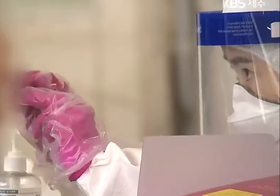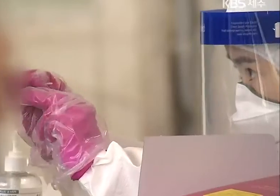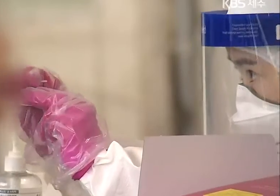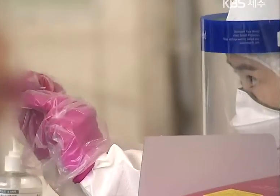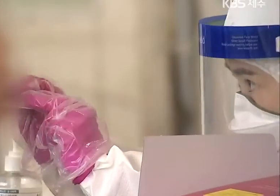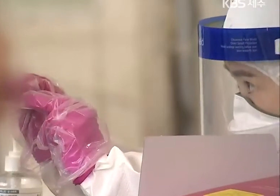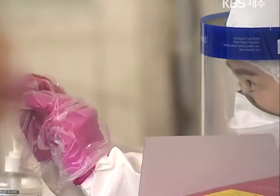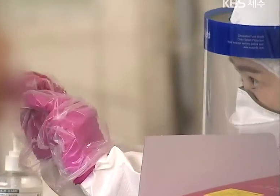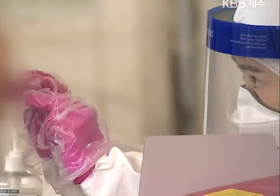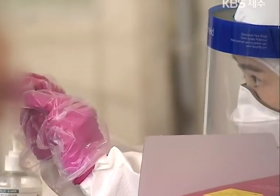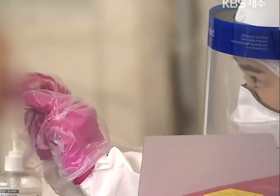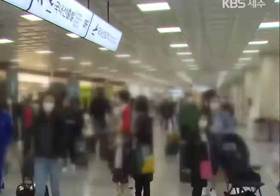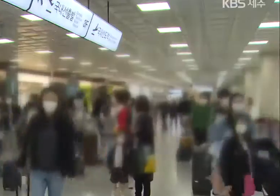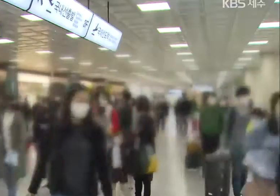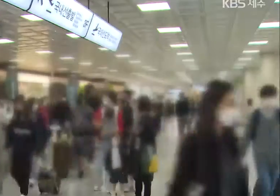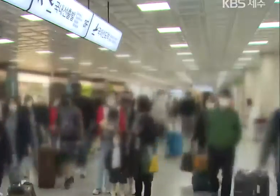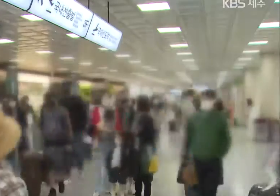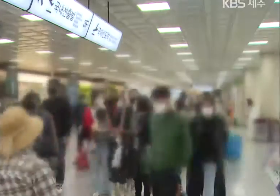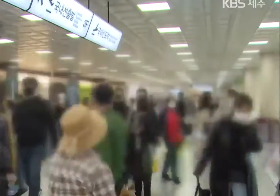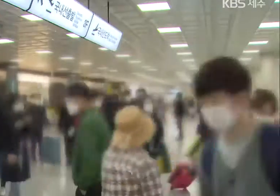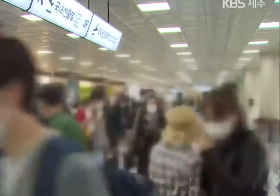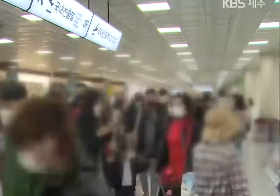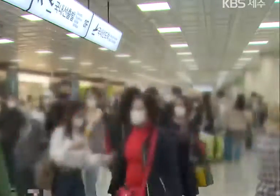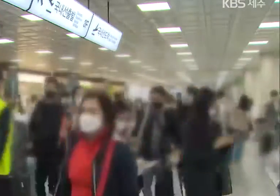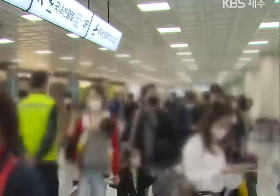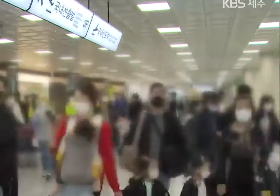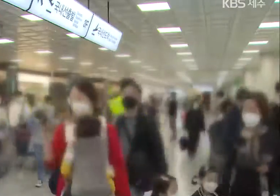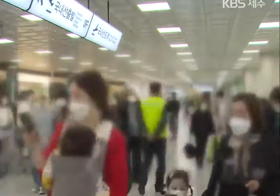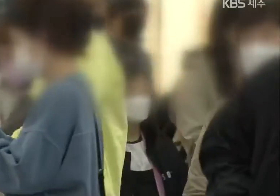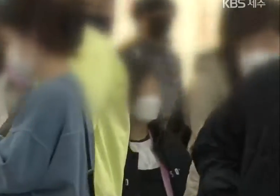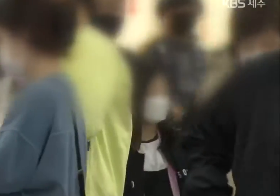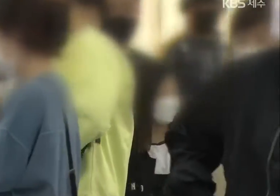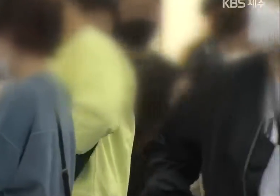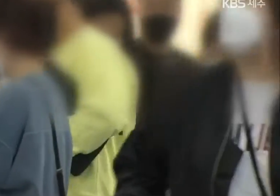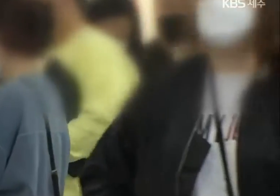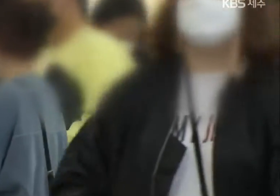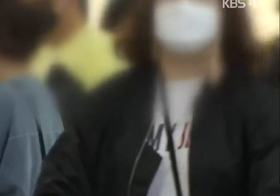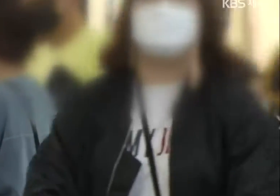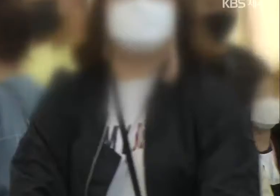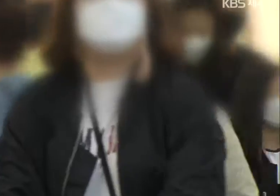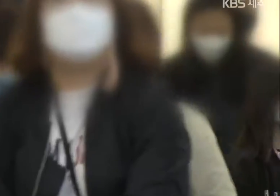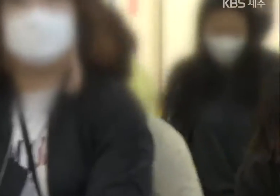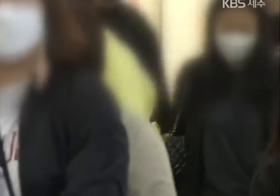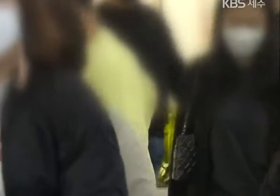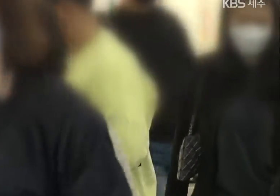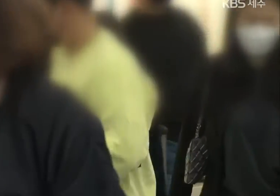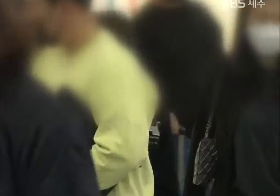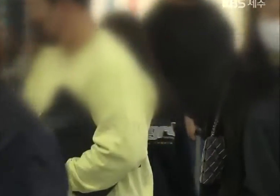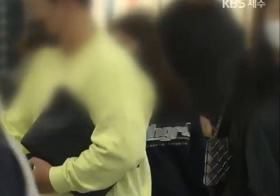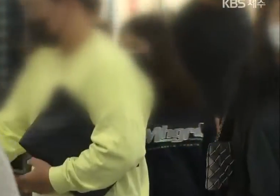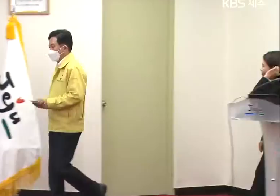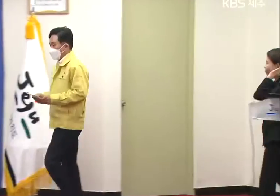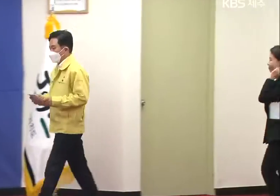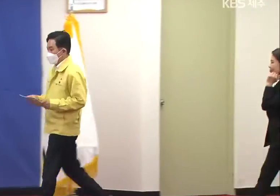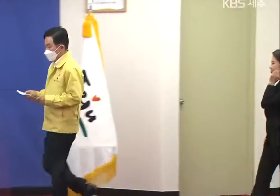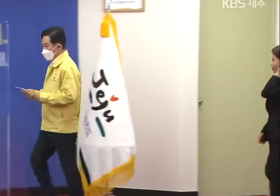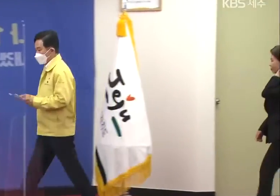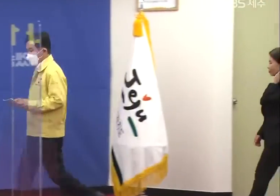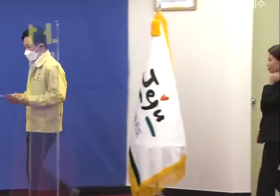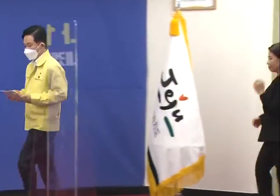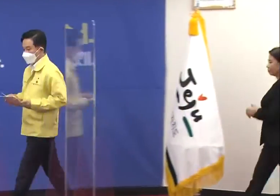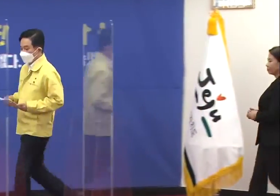수준을 기록했습니다. 하지만 다음 달 본격적인 여름 휴가철을 맞아 관광객이 크게 늘어날 것으로 우려되고